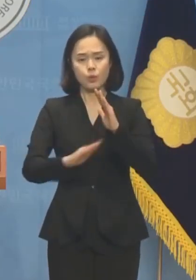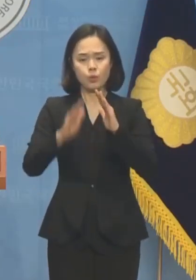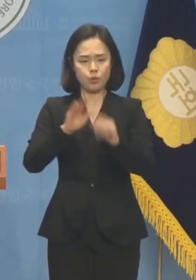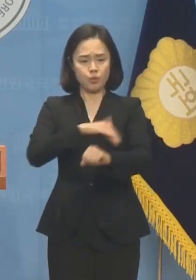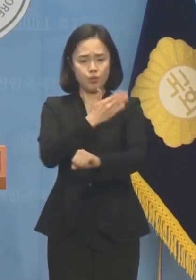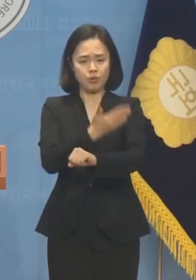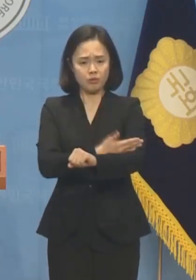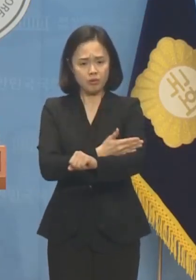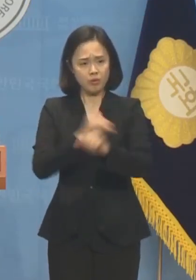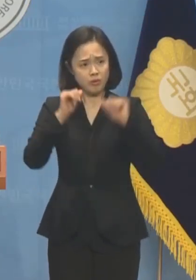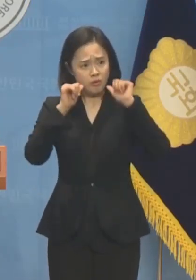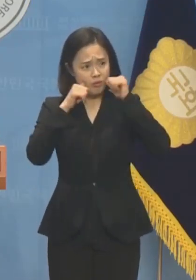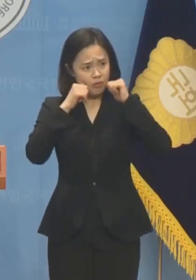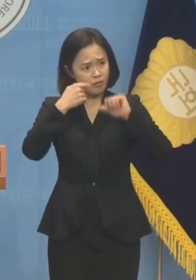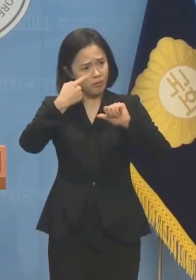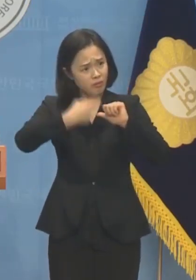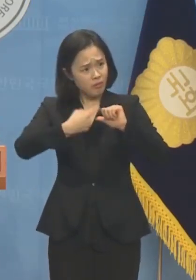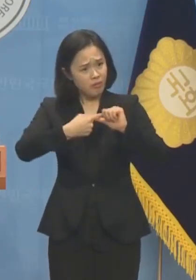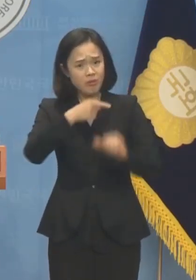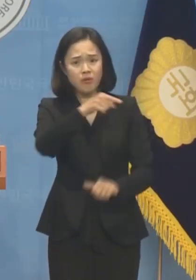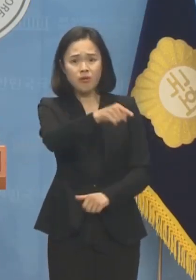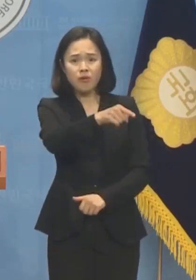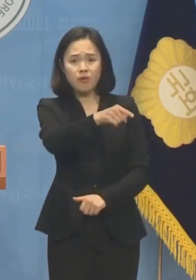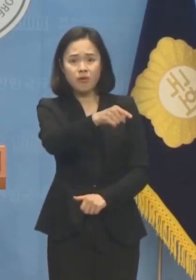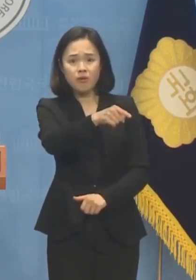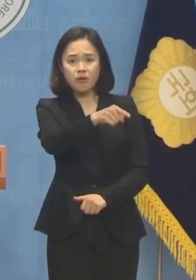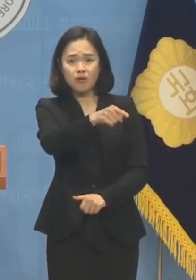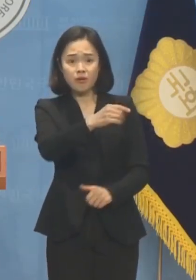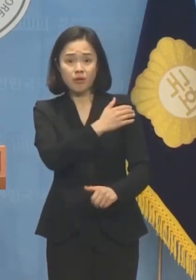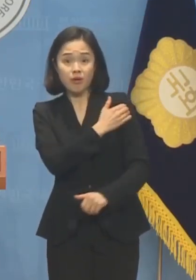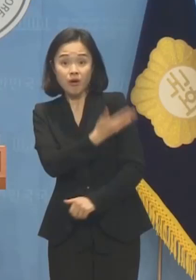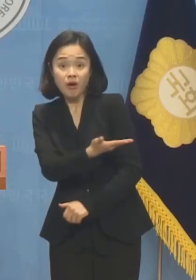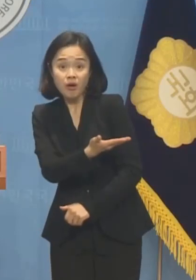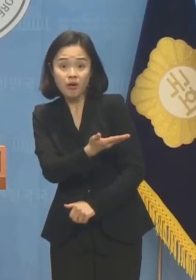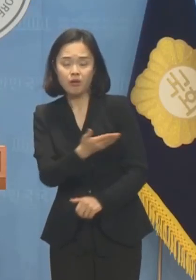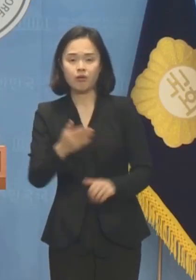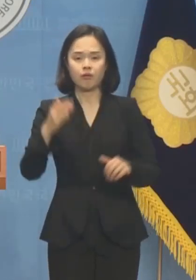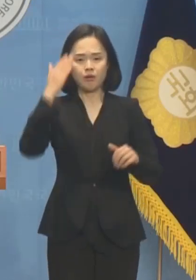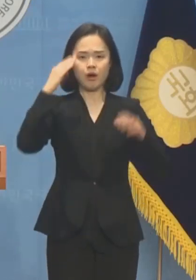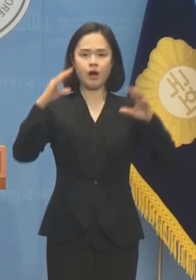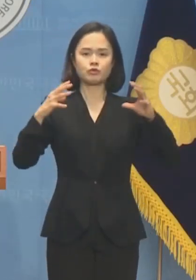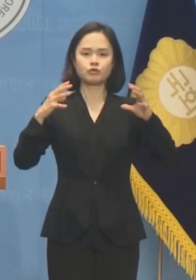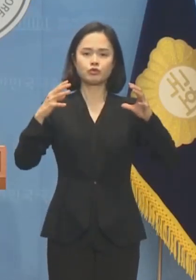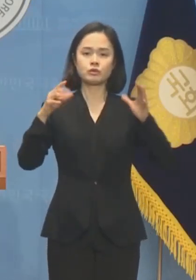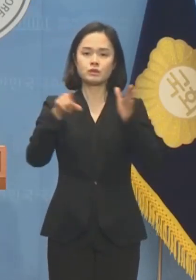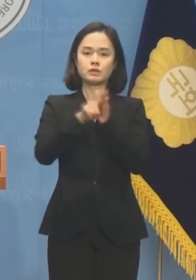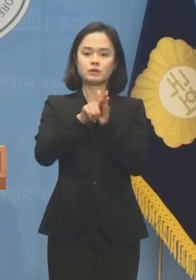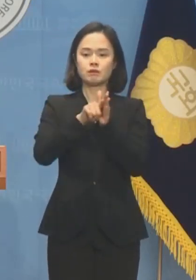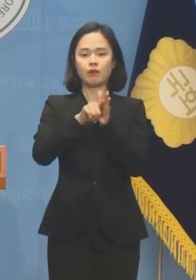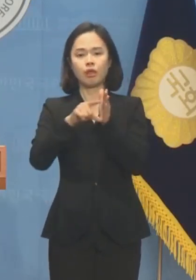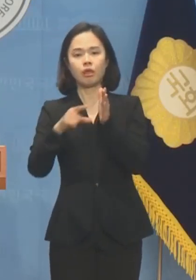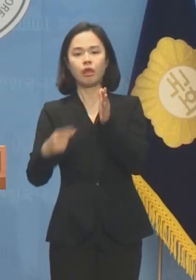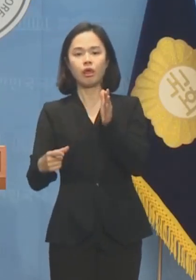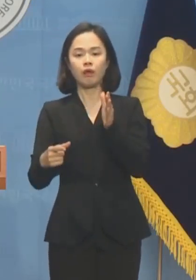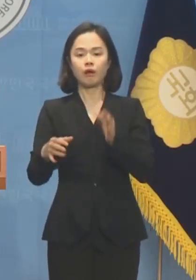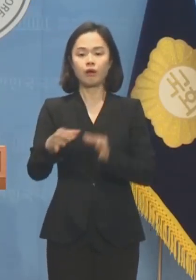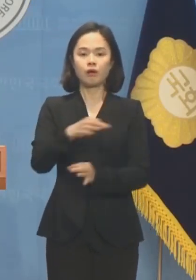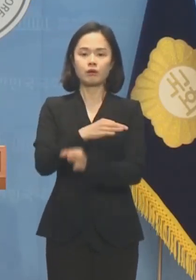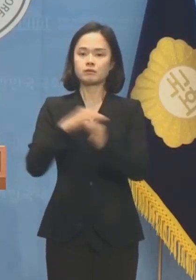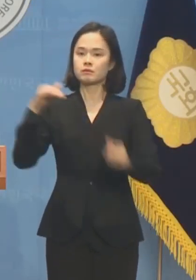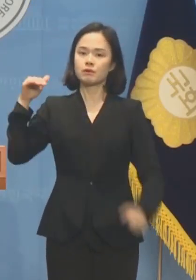한 국제 신인도와 경제의 추락을 막을 수 없습니다. 최상목 권한대행은